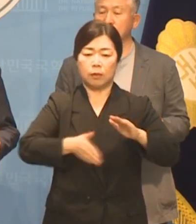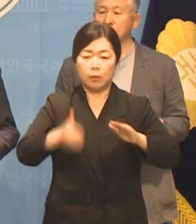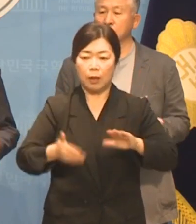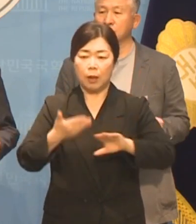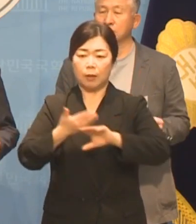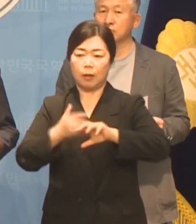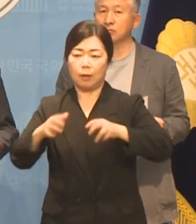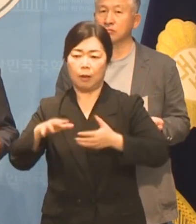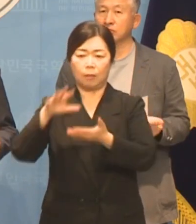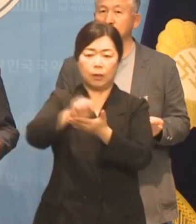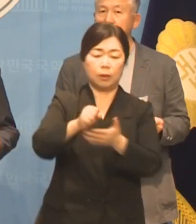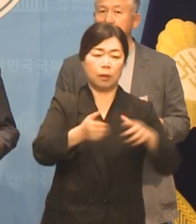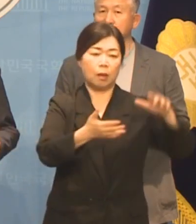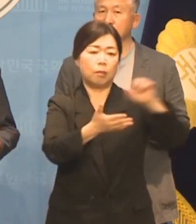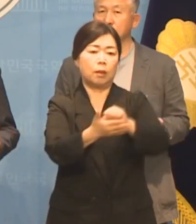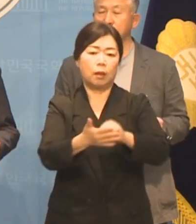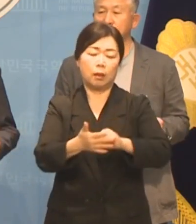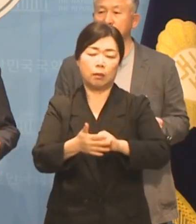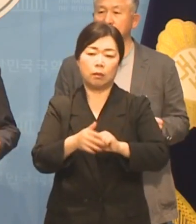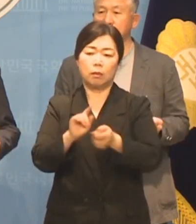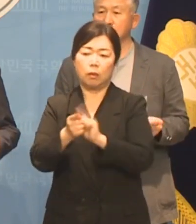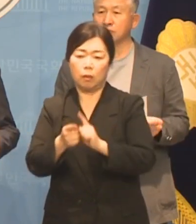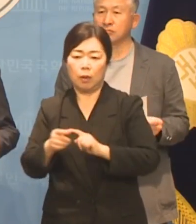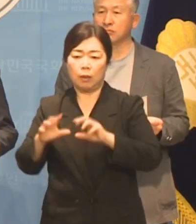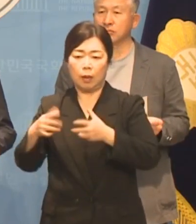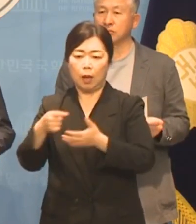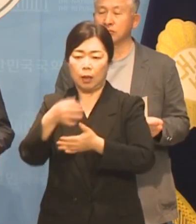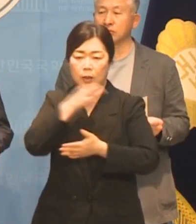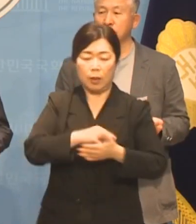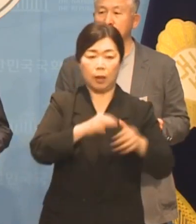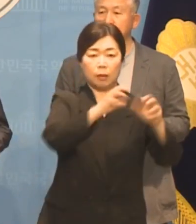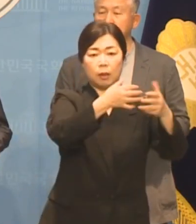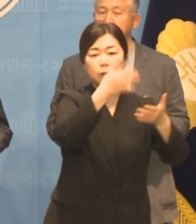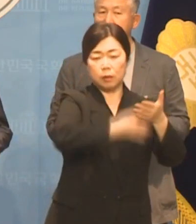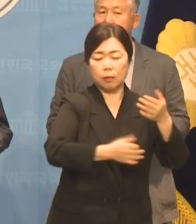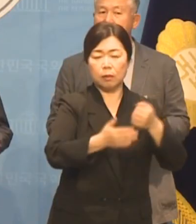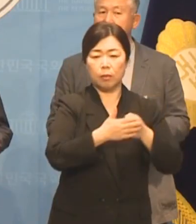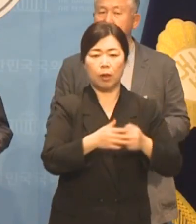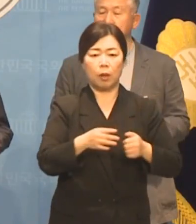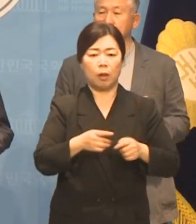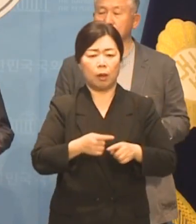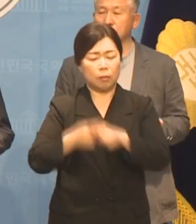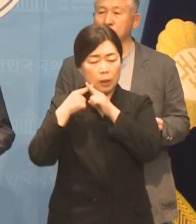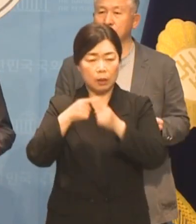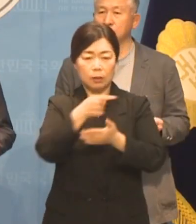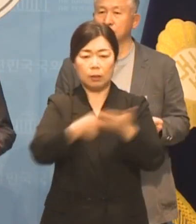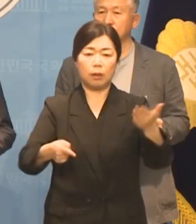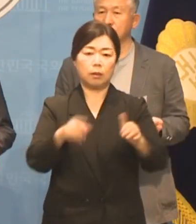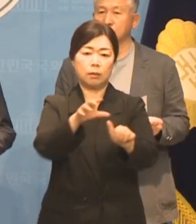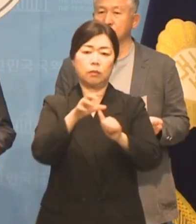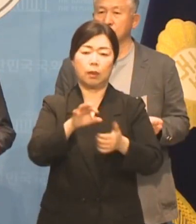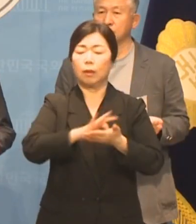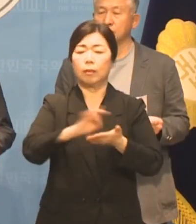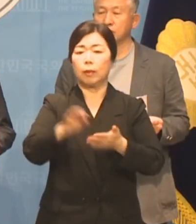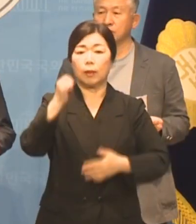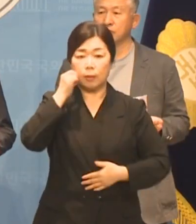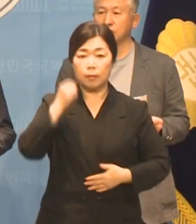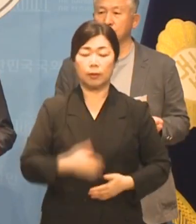타국의 군사적 이해관계에 따라 희생되어서는 안 됩니다. 우리는